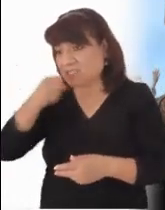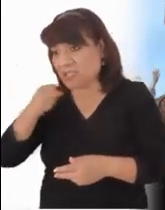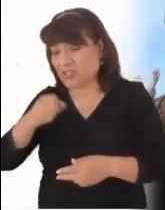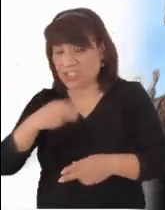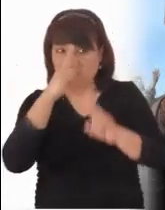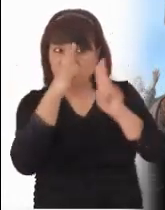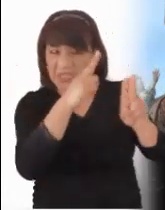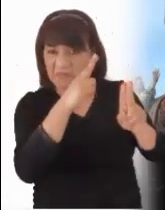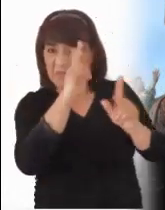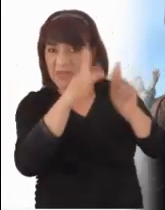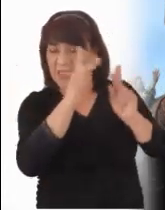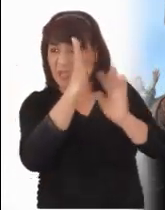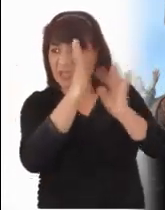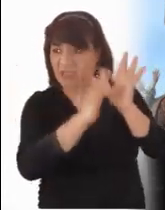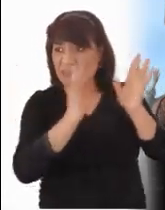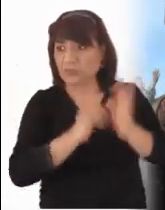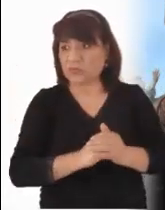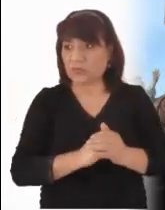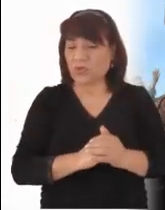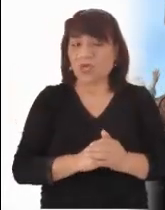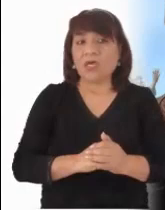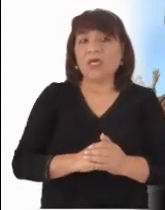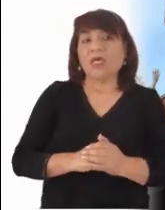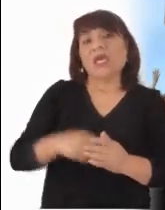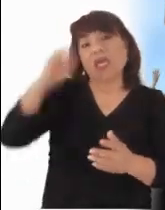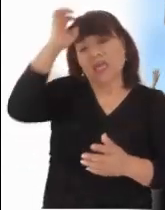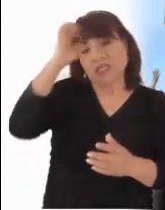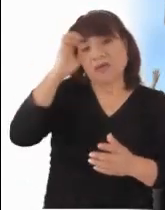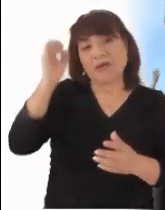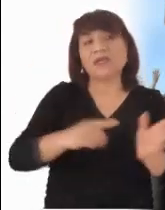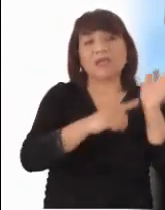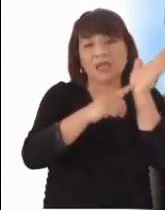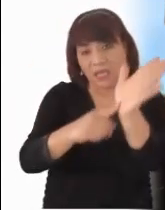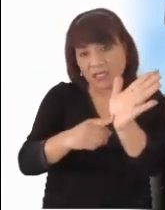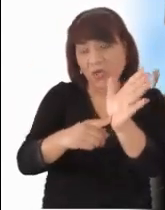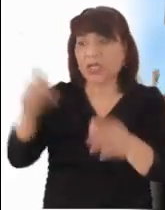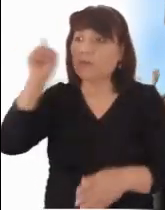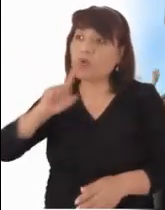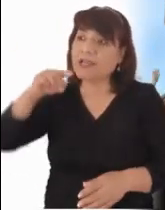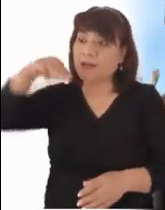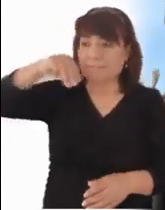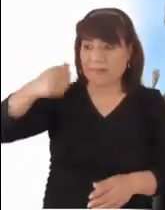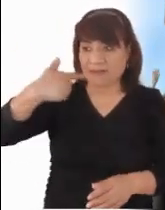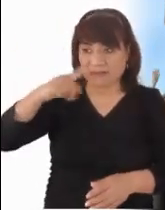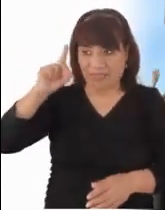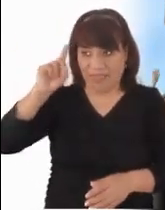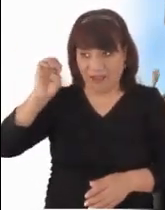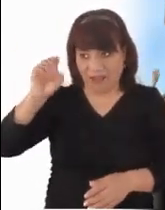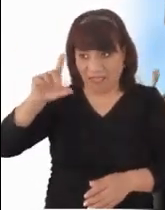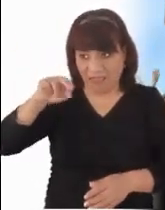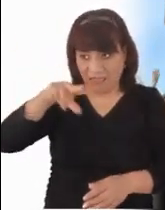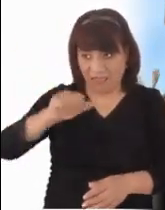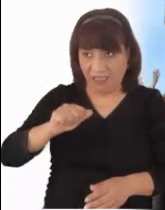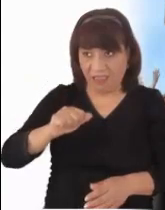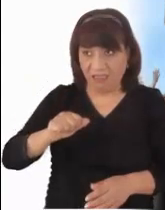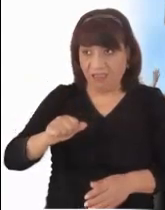les prohíben hablar de ese Jesús. En el Evangelio, la que sufre la